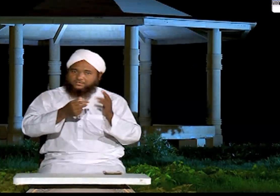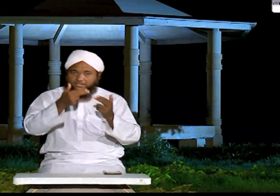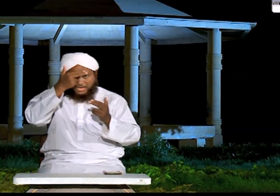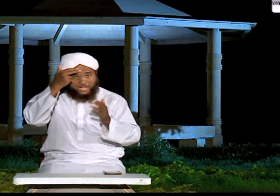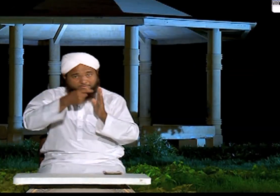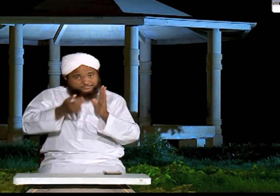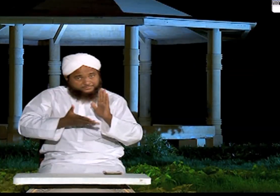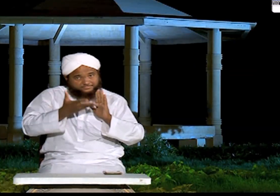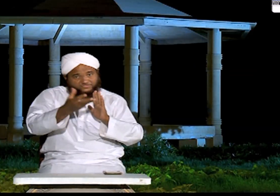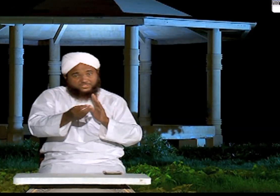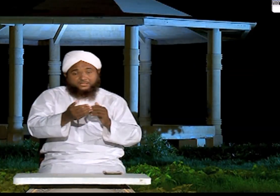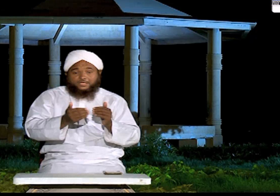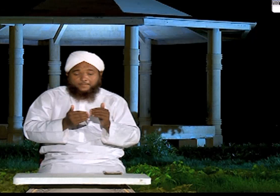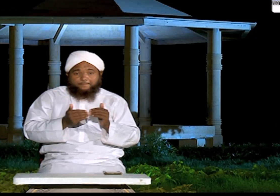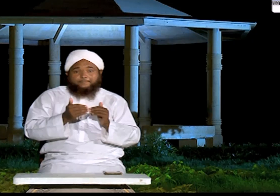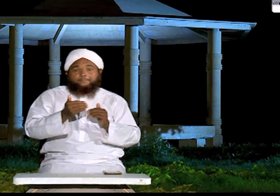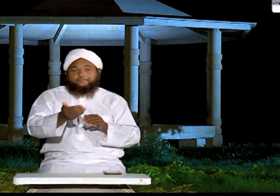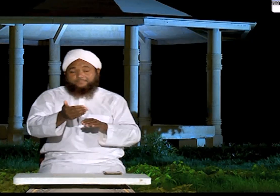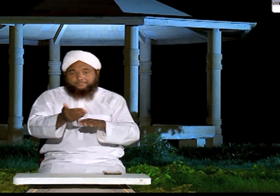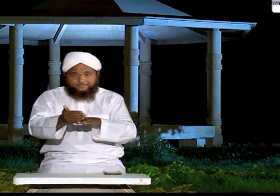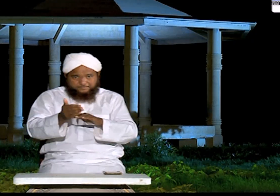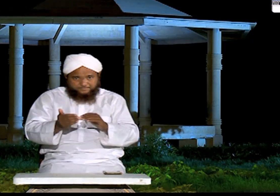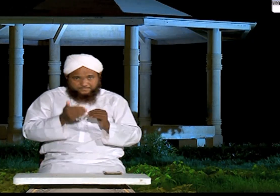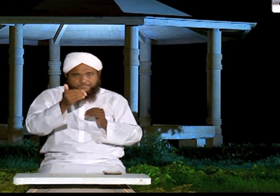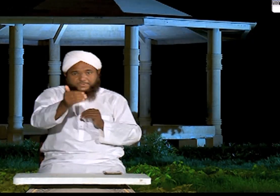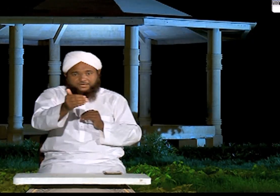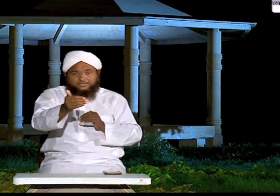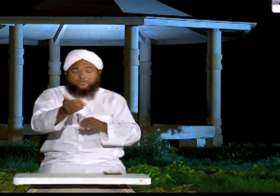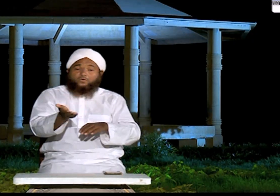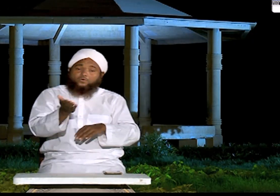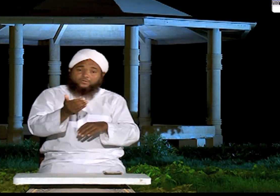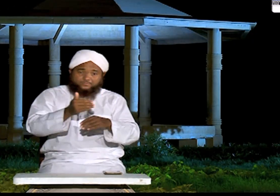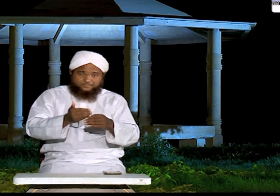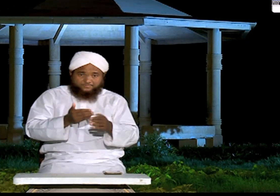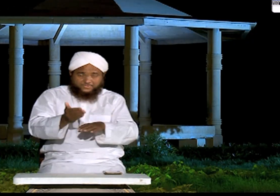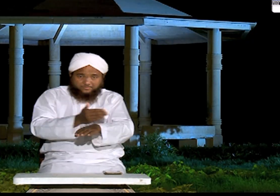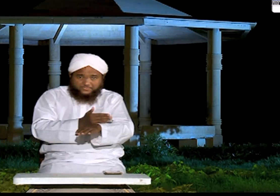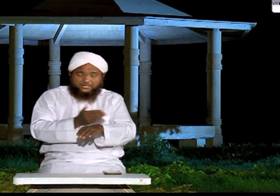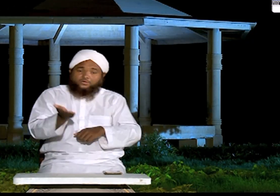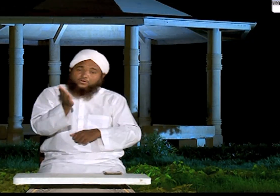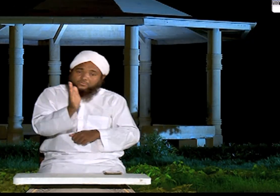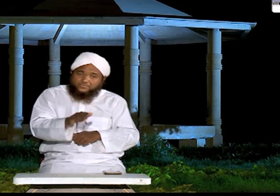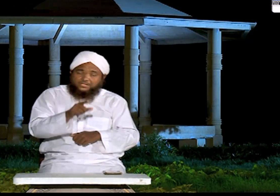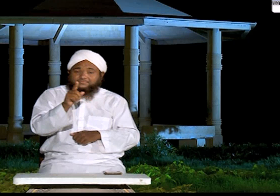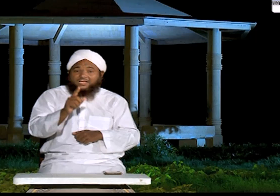یعنی پہلے اور بعد حکم اللہ ہی کا ہے اور اس دن ایمان والے اللہ کی مدد سے خوش ہوں گے